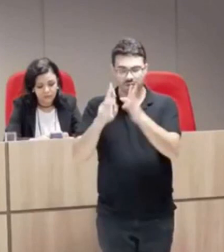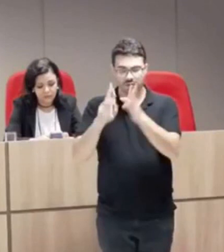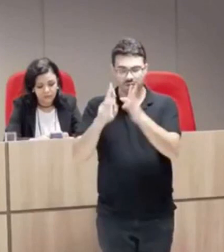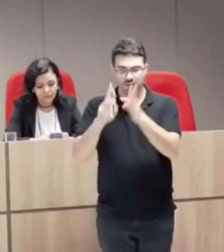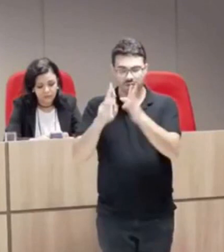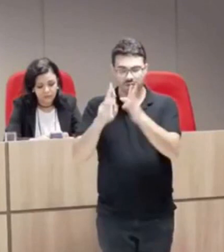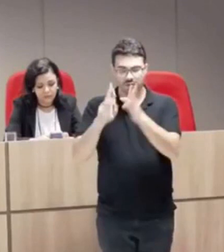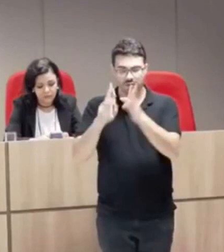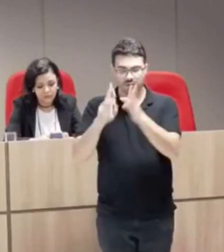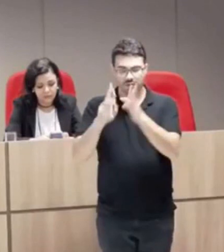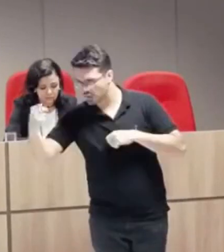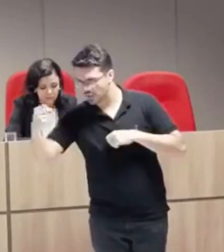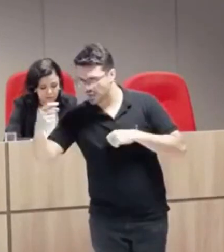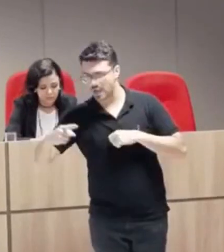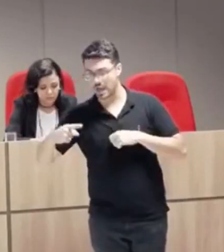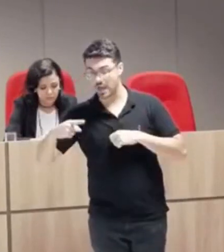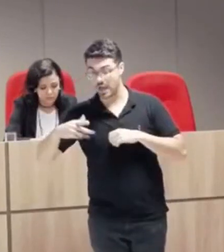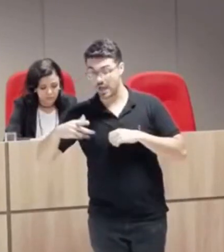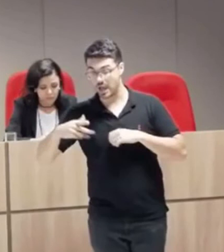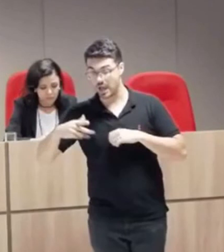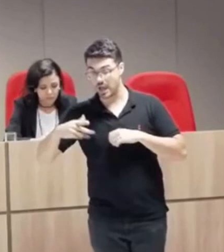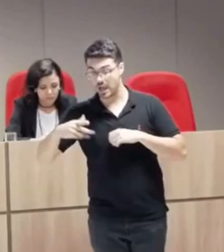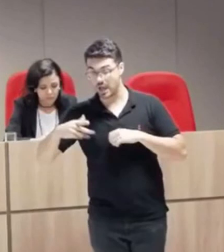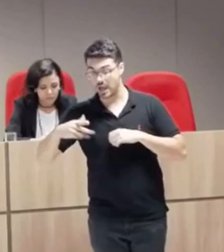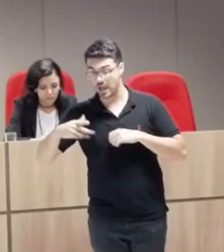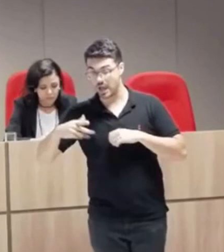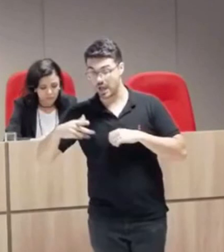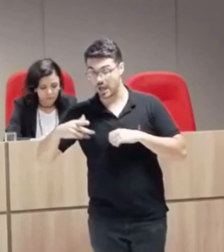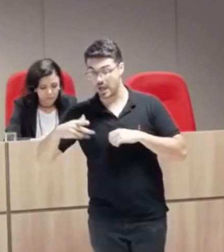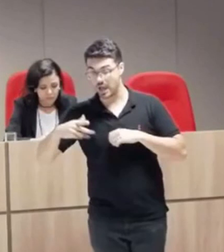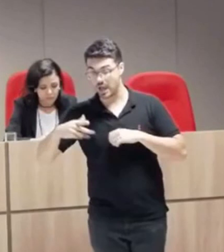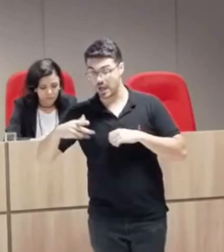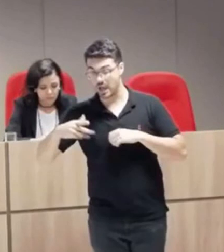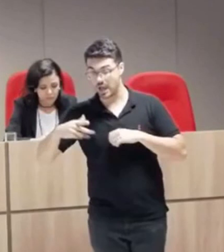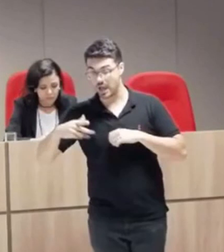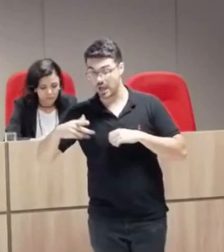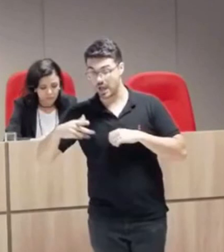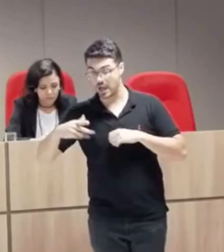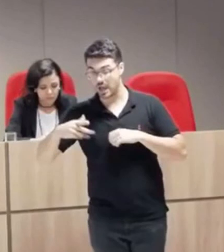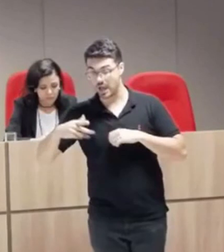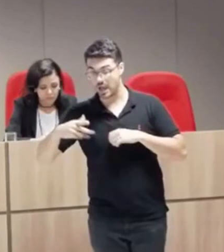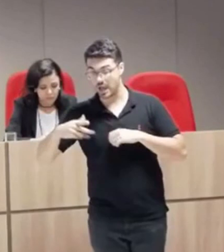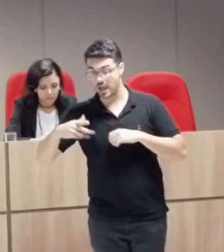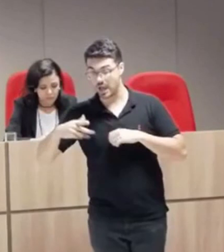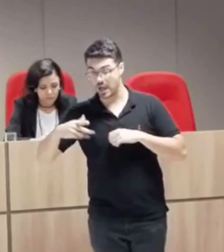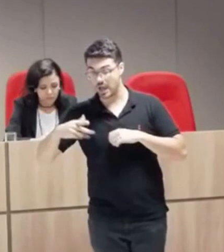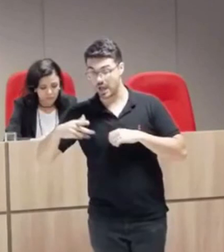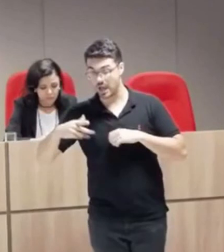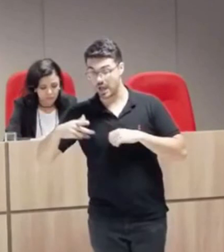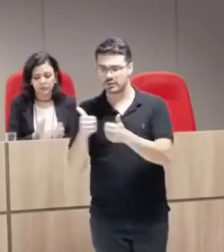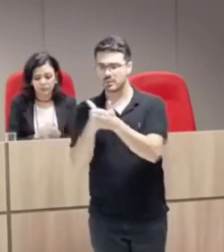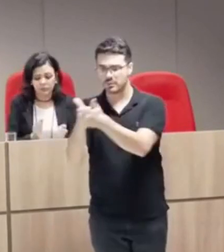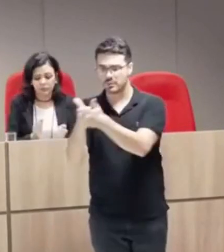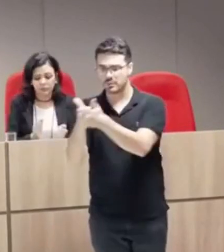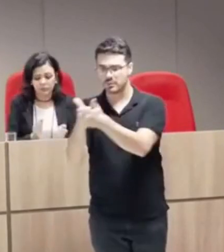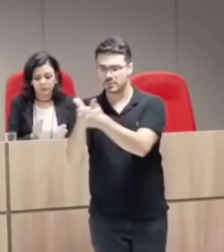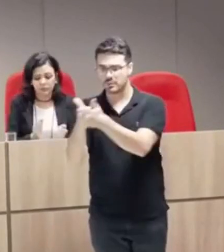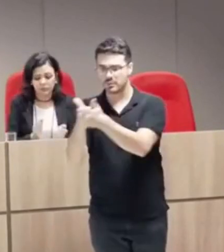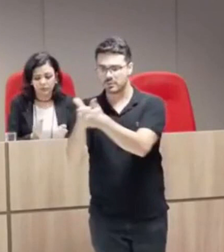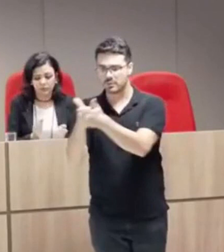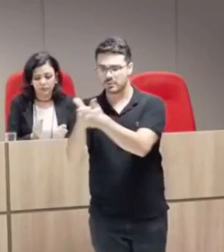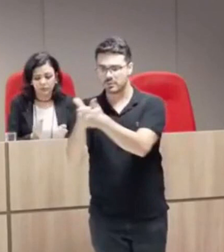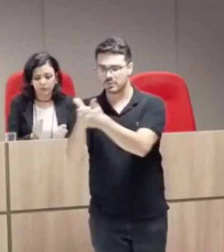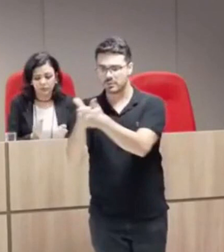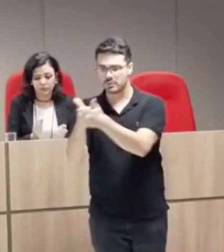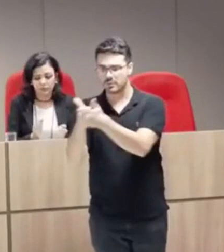daqui, loucura do bem. E viva o Sam, e viva a reforma psiquiátrica, viva o mecanismo histórico do trabalho.